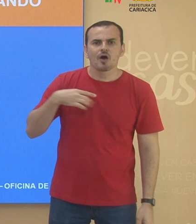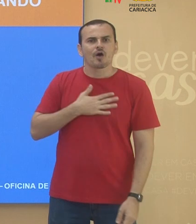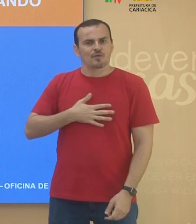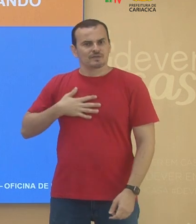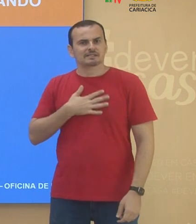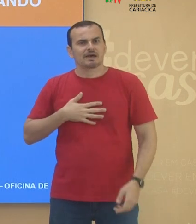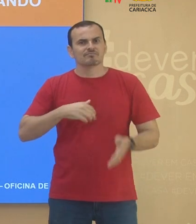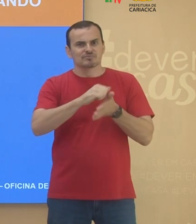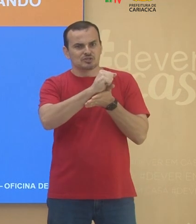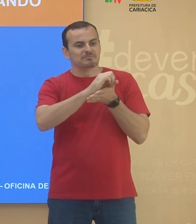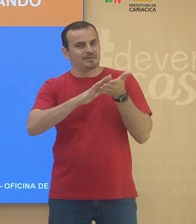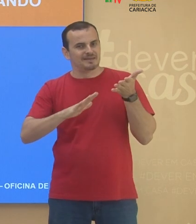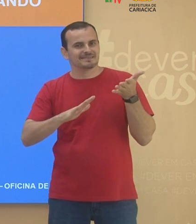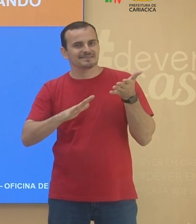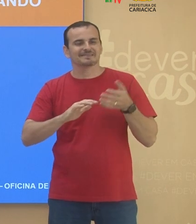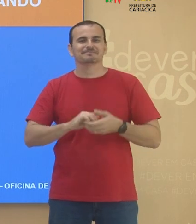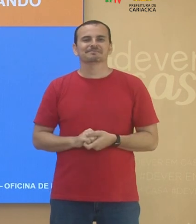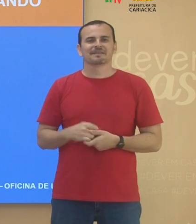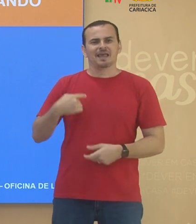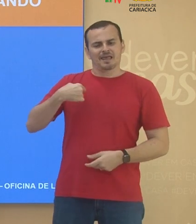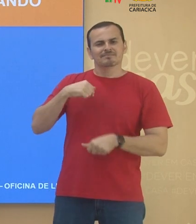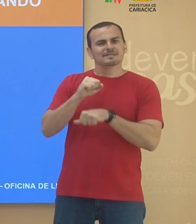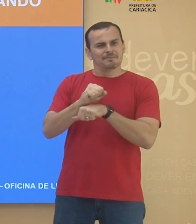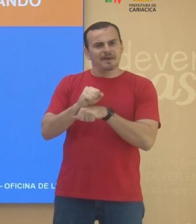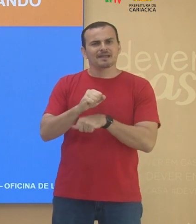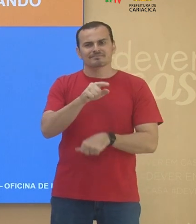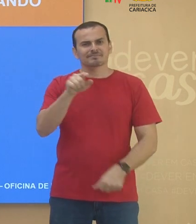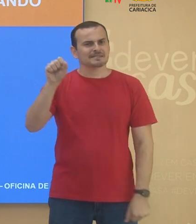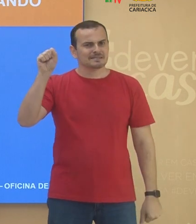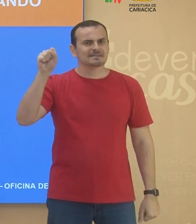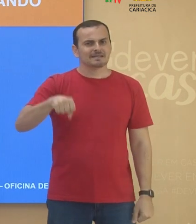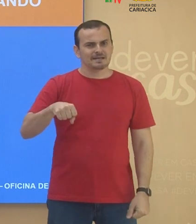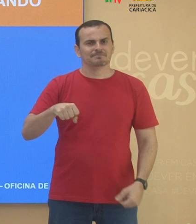Então, vocês gostaram da atividade? Eu espero que sim.